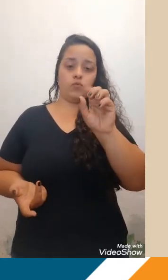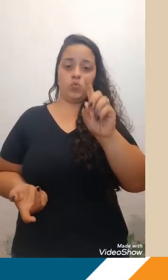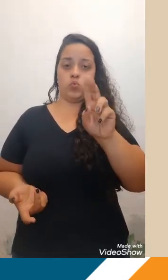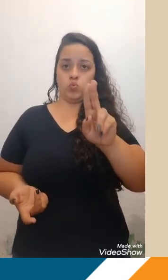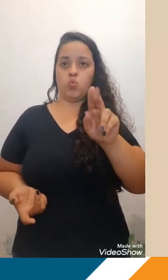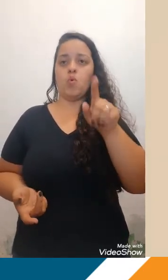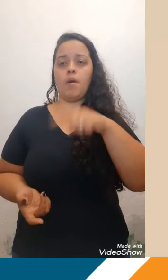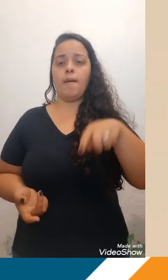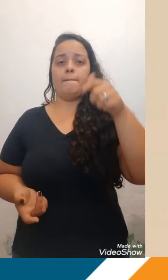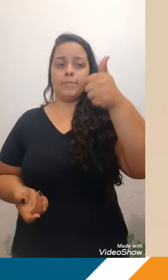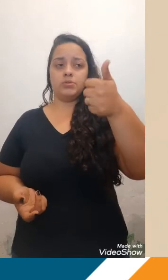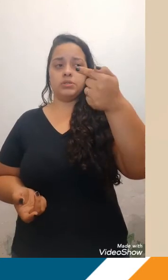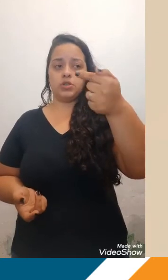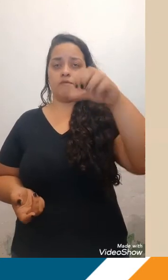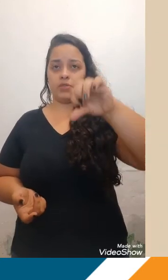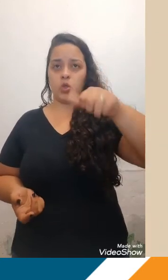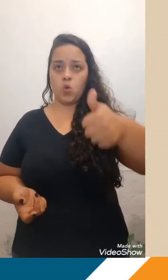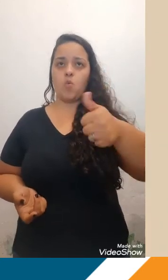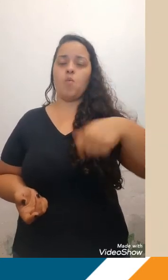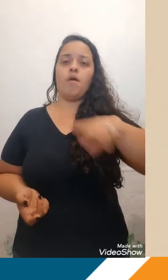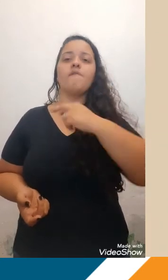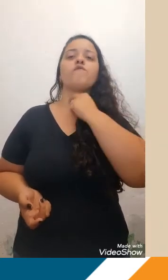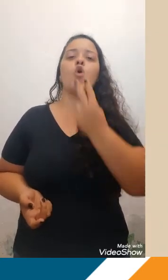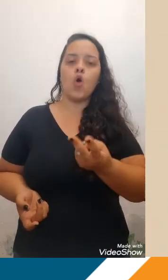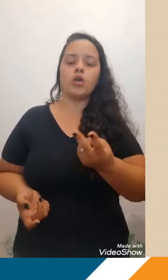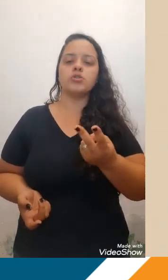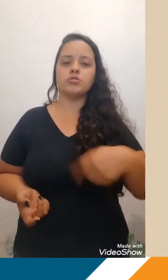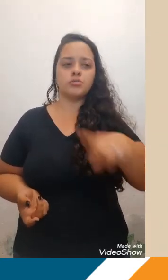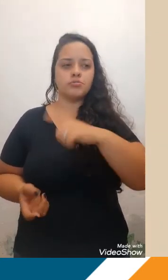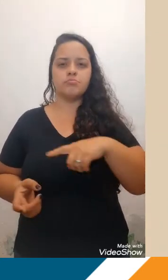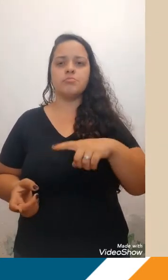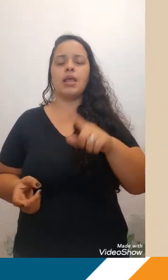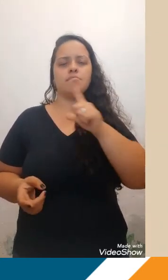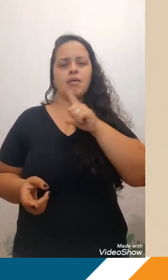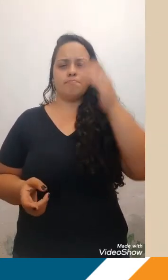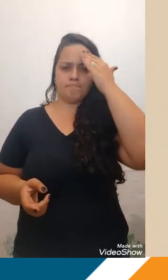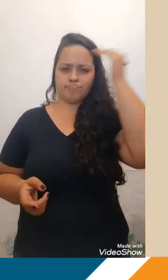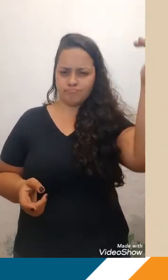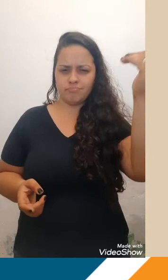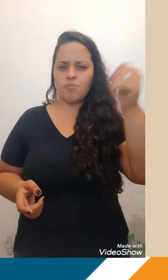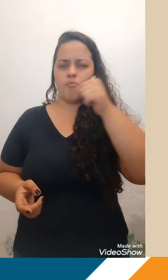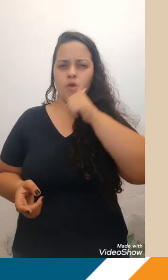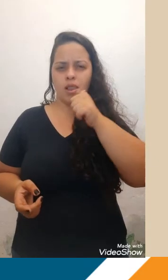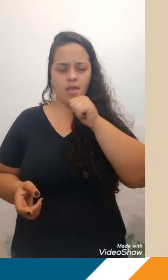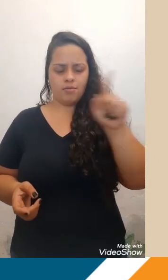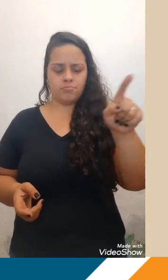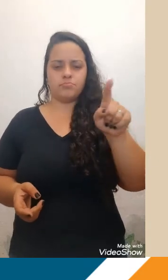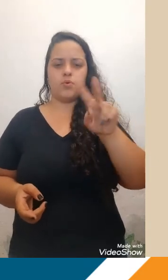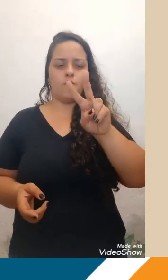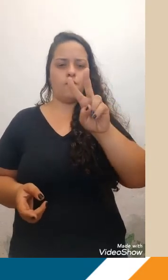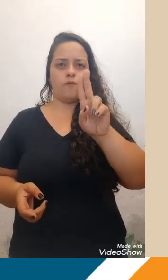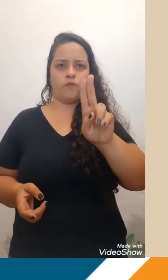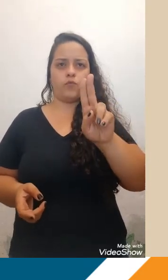em 1791, pela voz da liderança religiosa Cecília Fatiman, uma importante sacerdote voodoo, que